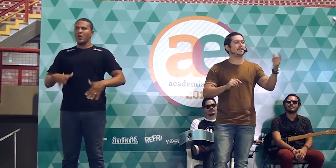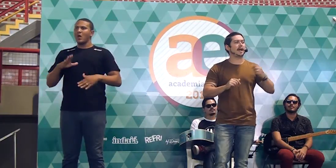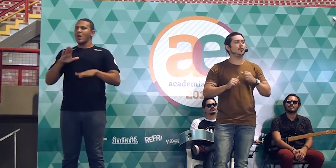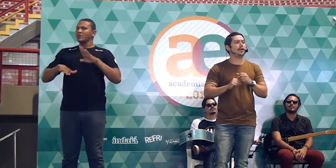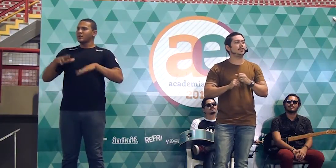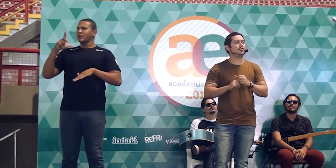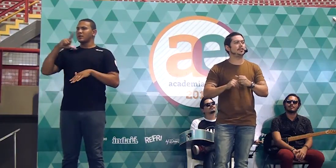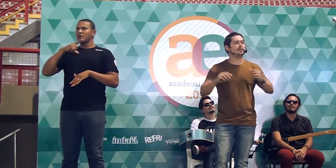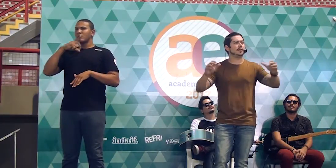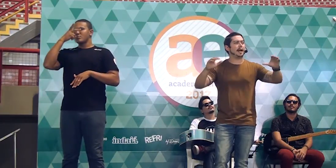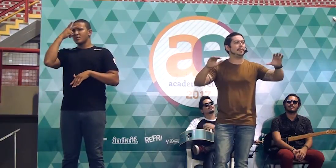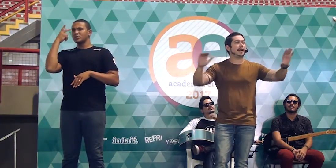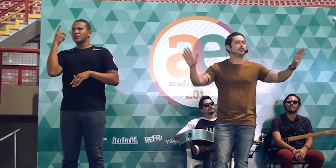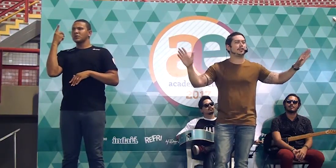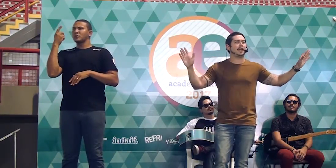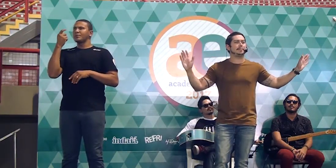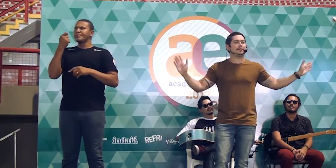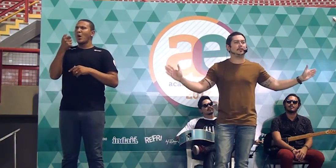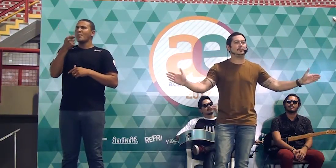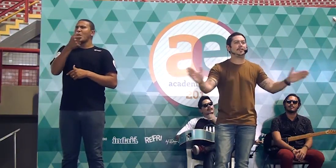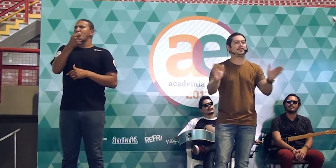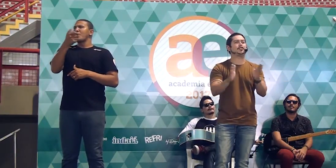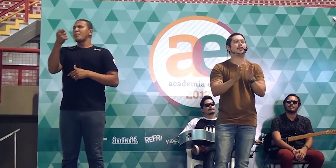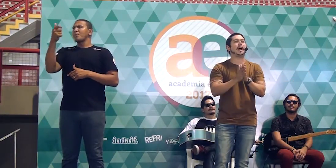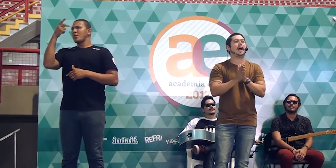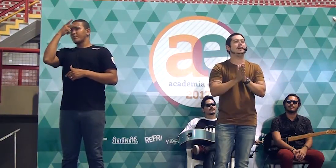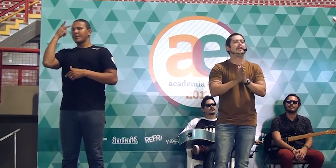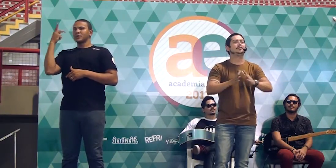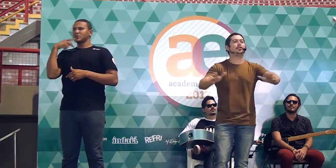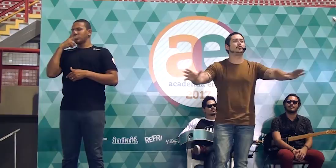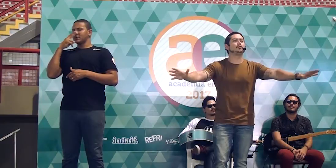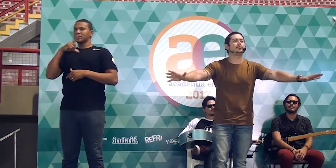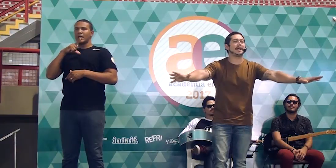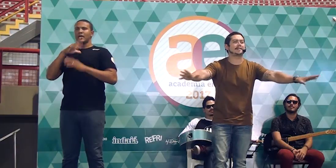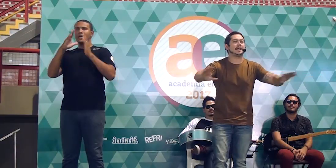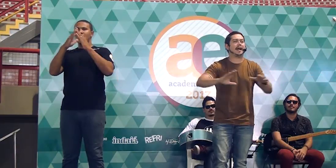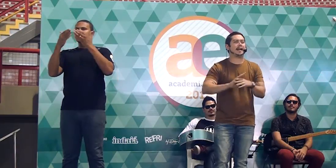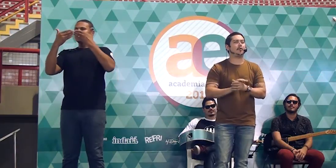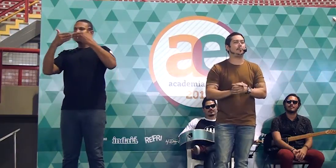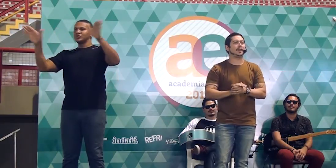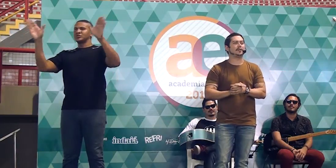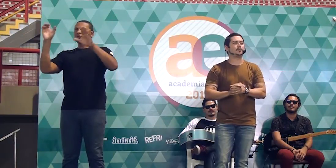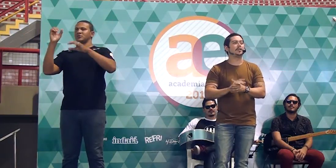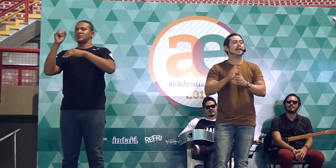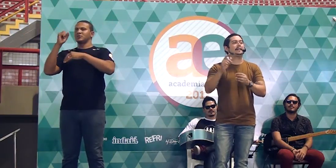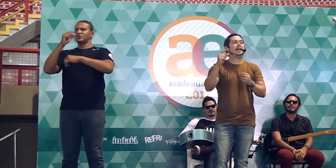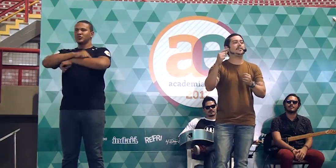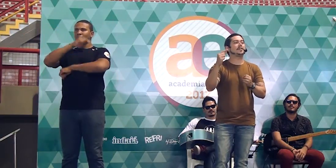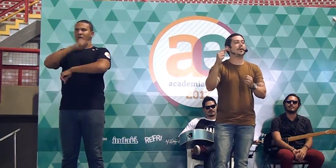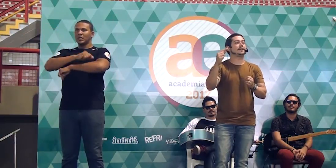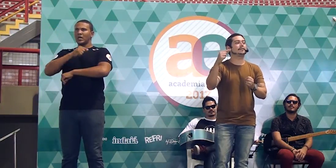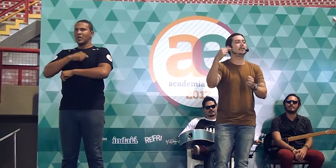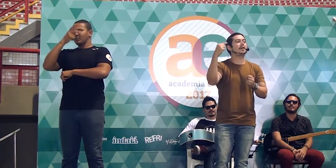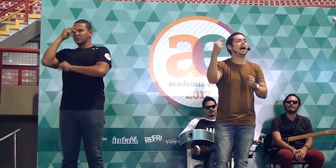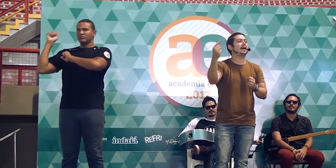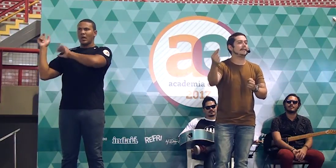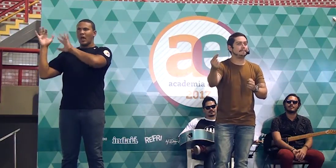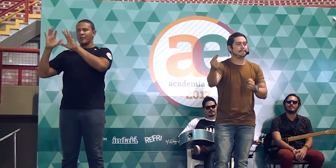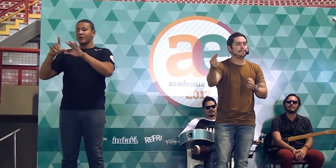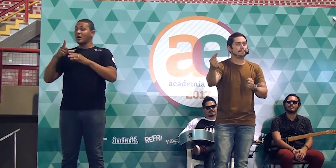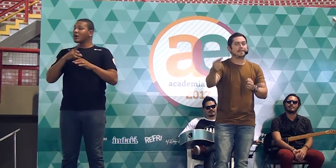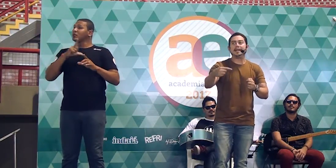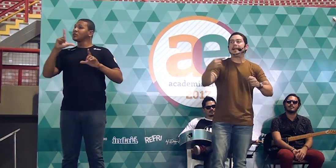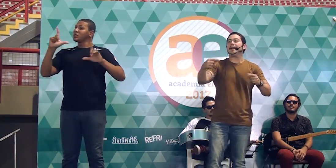pessoa, 2 na rua que tinha. Abrir a janela para todo mundo assistir lá, todo mundo na sala acompanhando junto. A televisão era tão